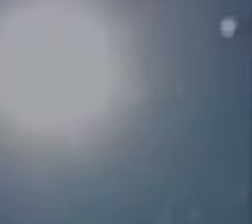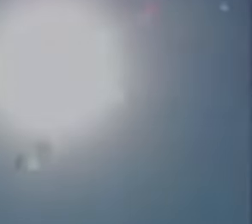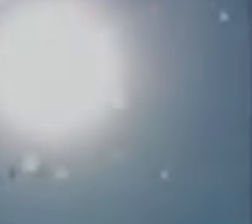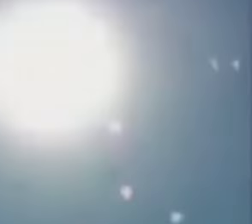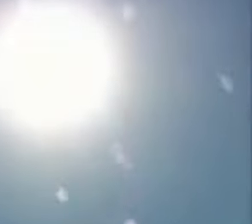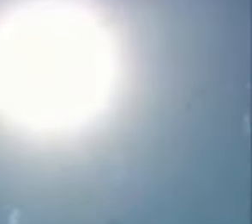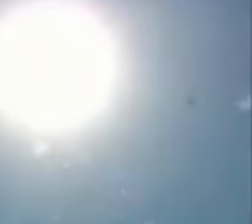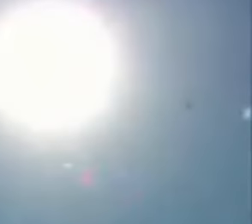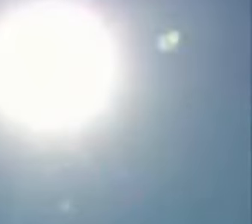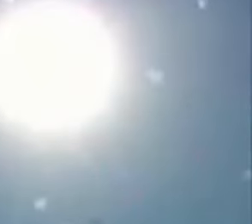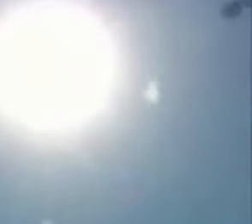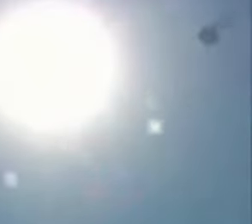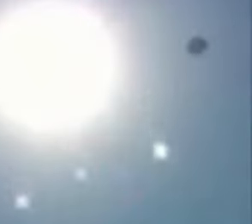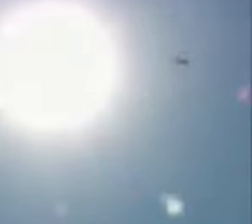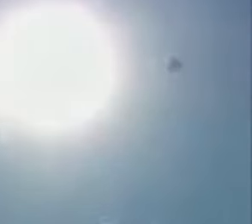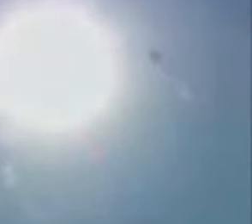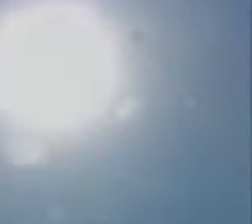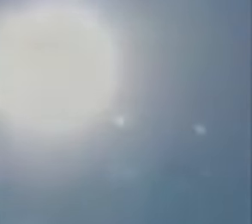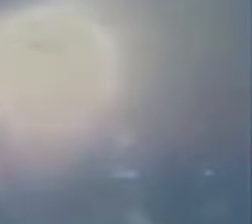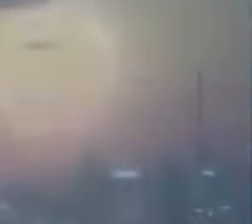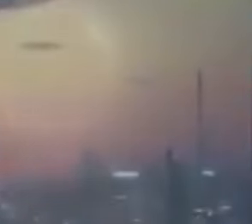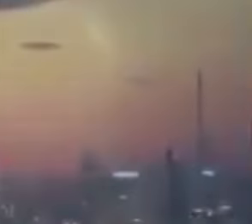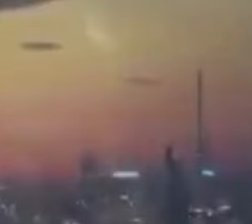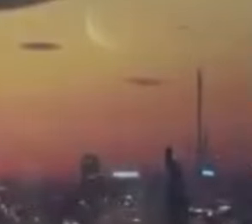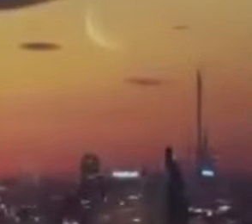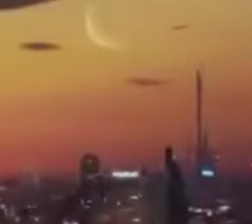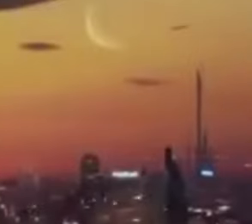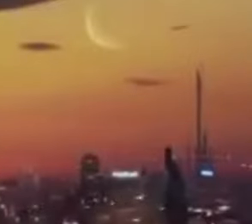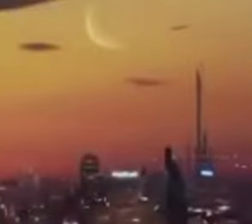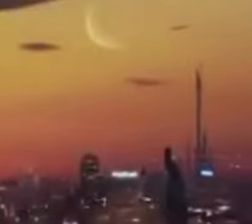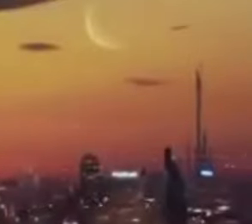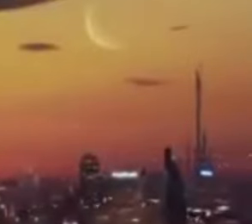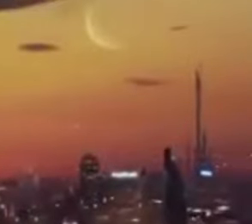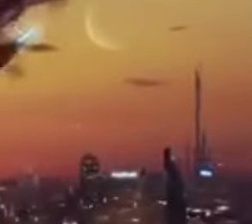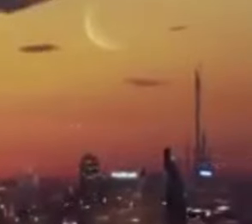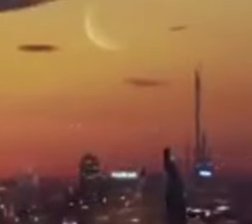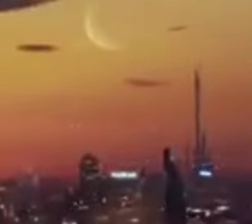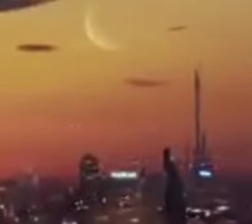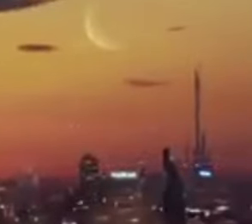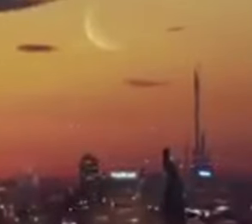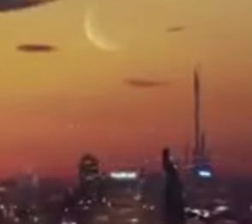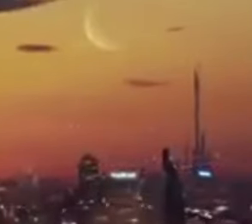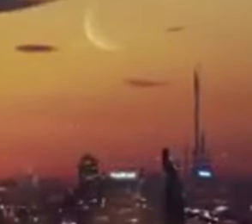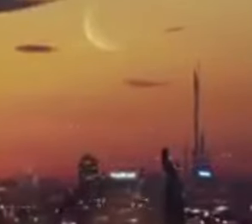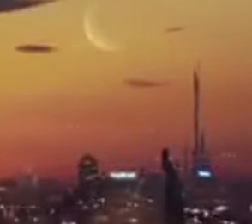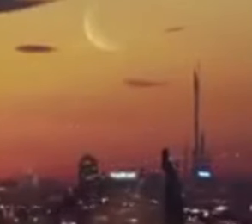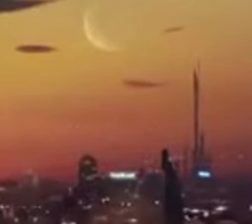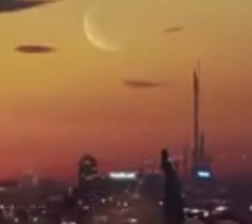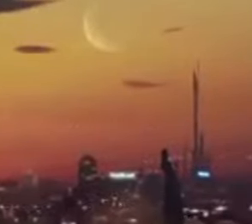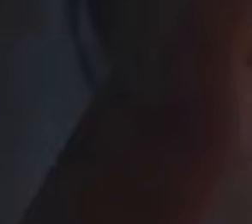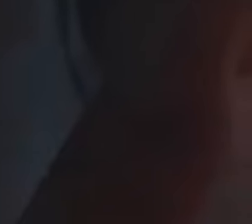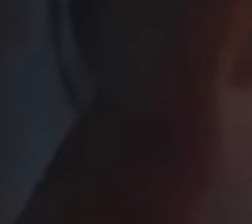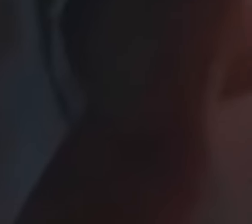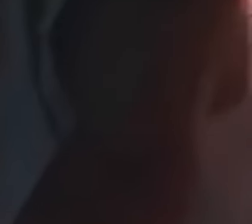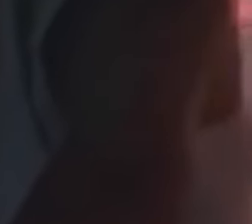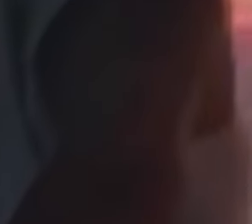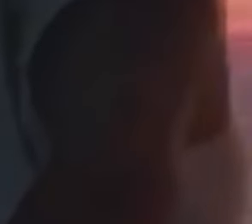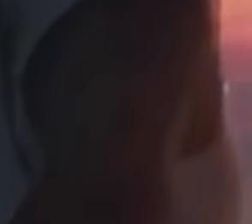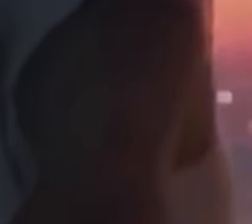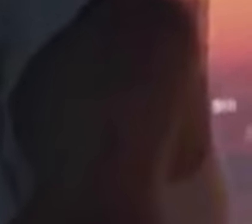eu venci. Caso contrário, terá que se contentar com o futuro que o destino escolheu para você.